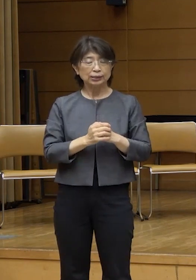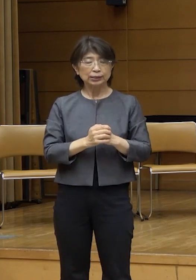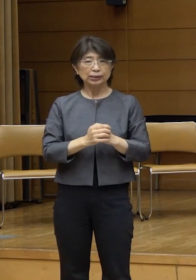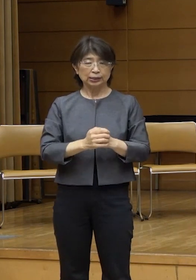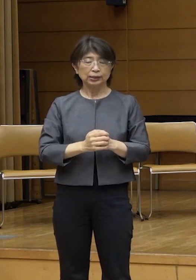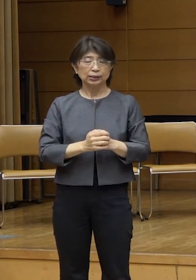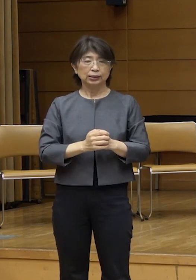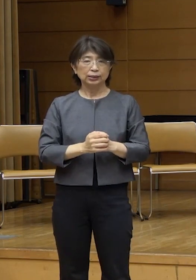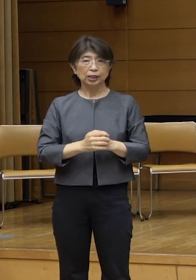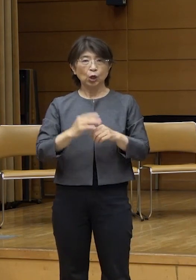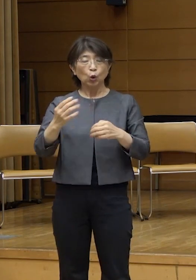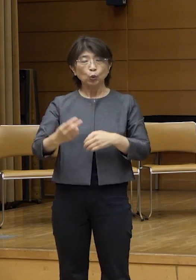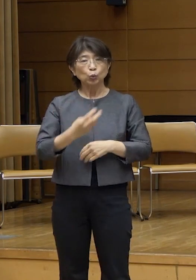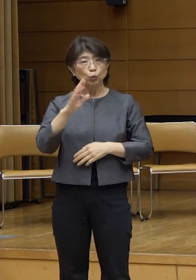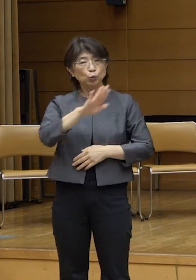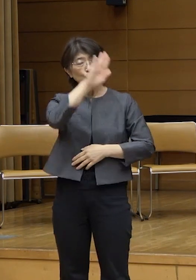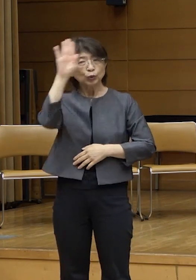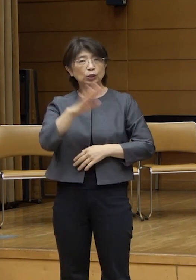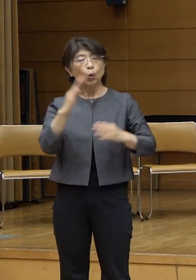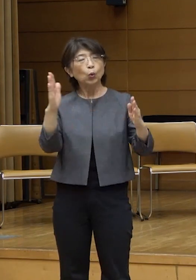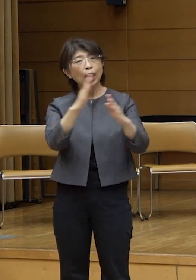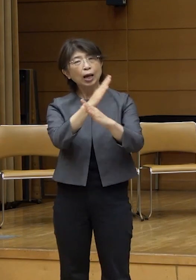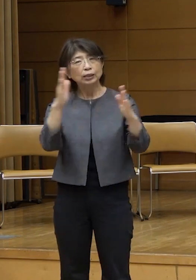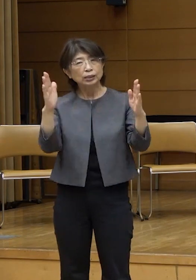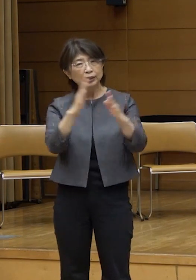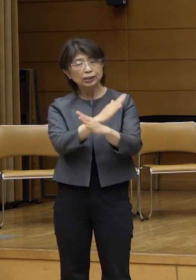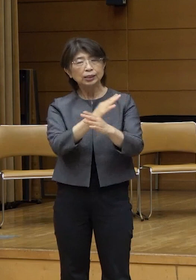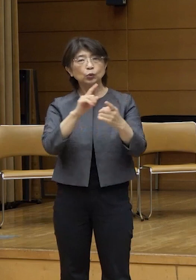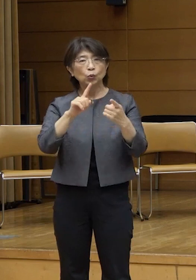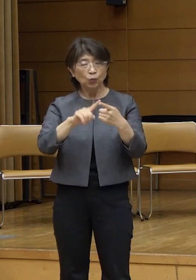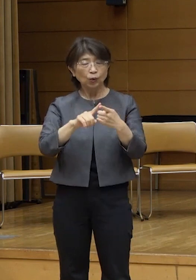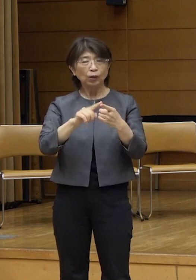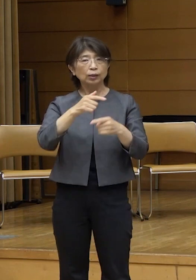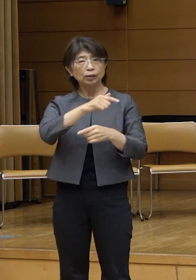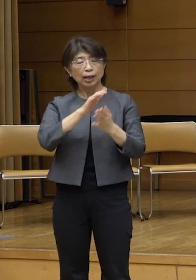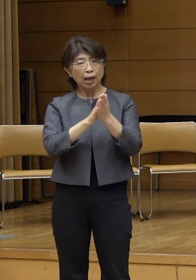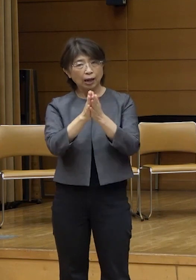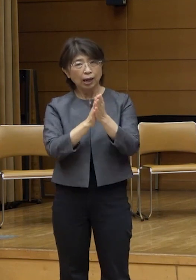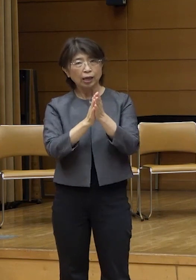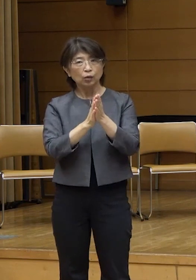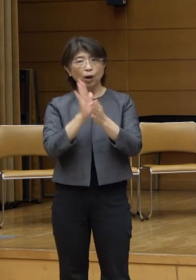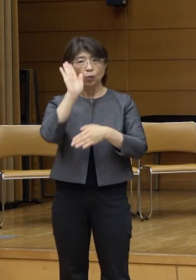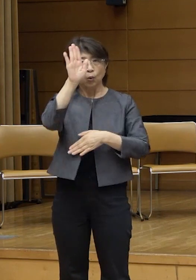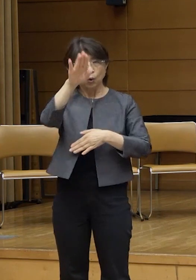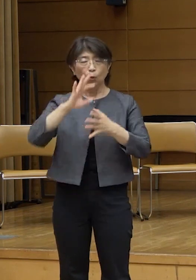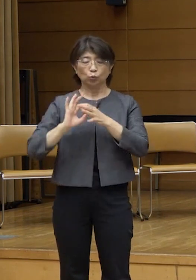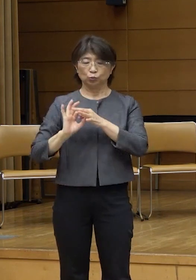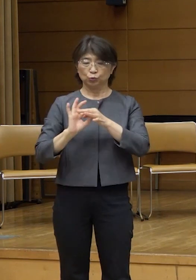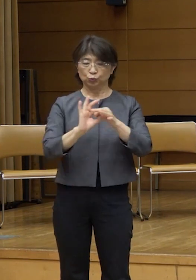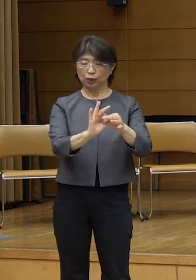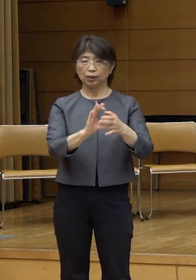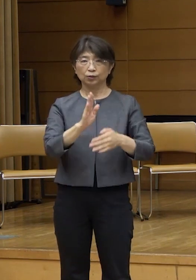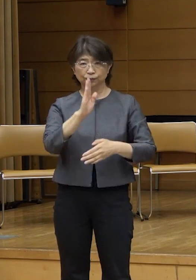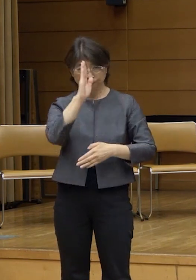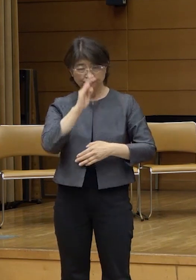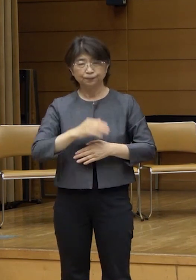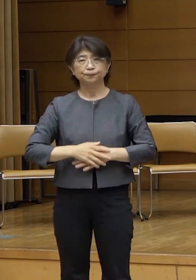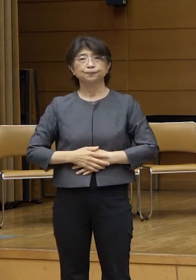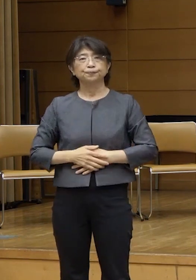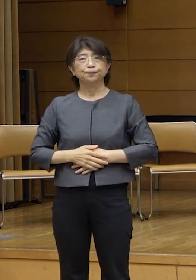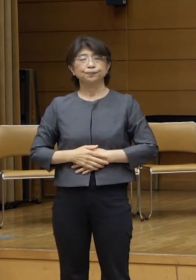洗いなどの感染防止対策はぜひ継続をしていただきたいと思います。最後のお願いになりますけれ